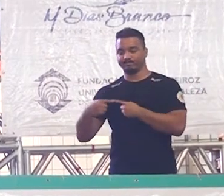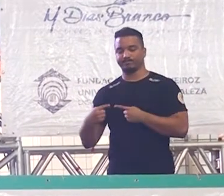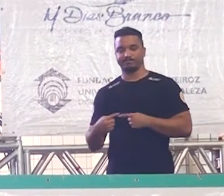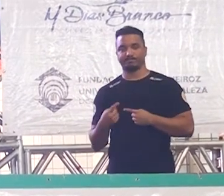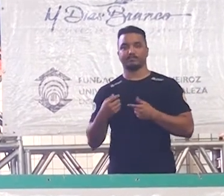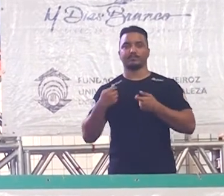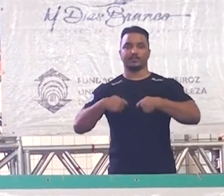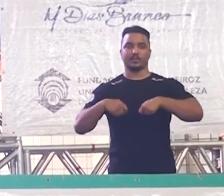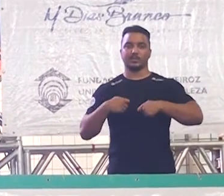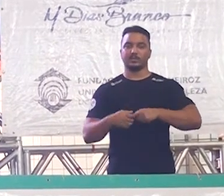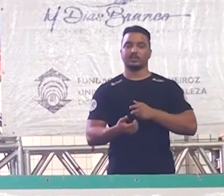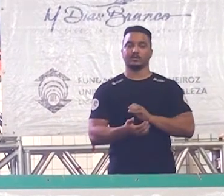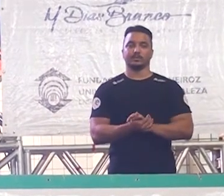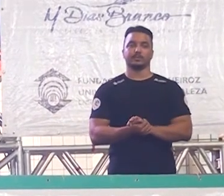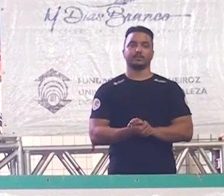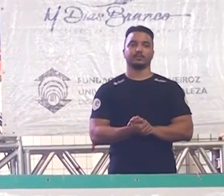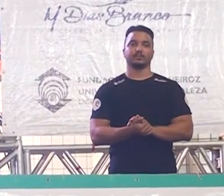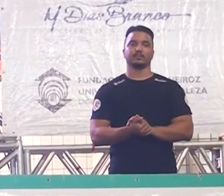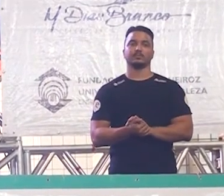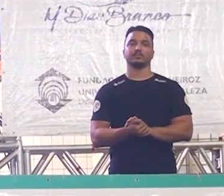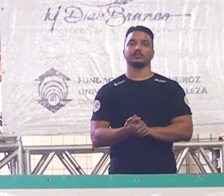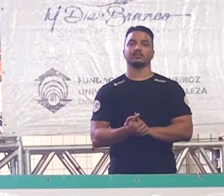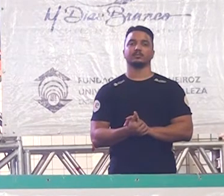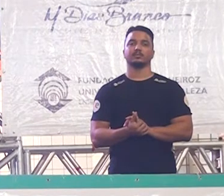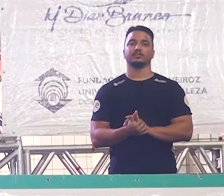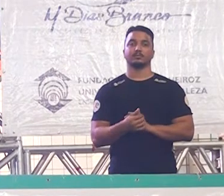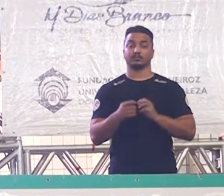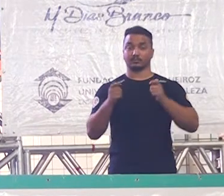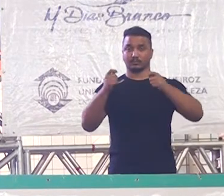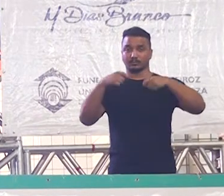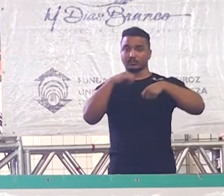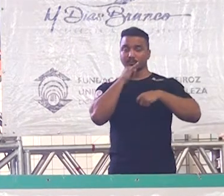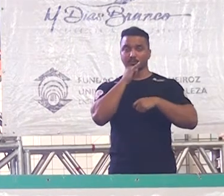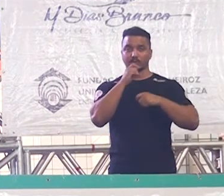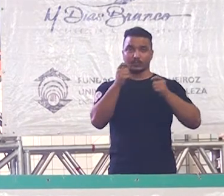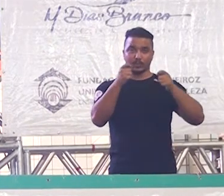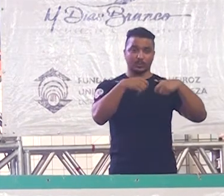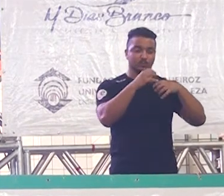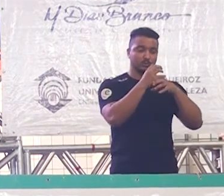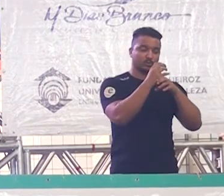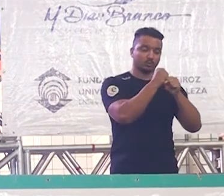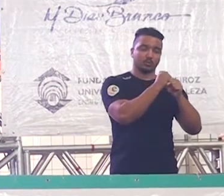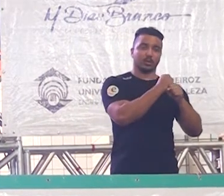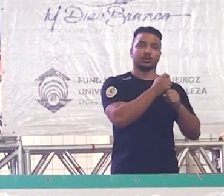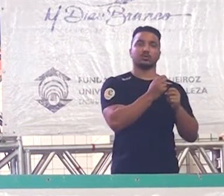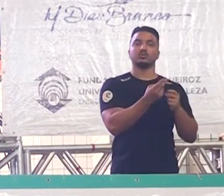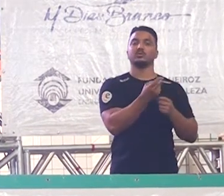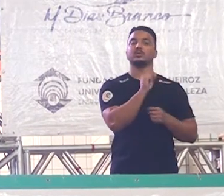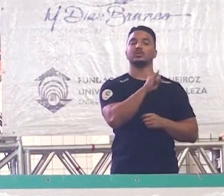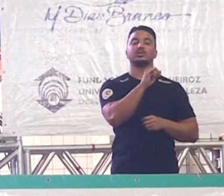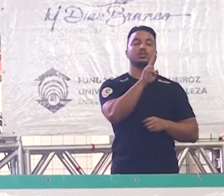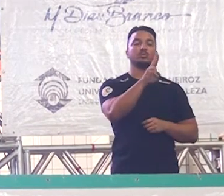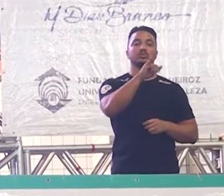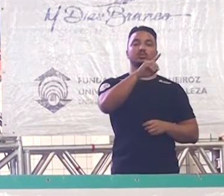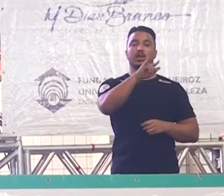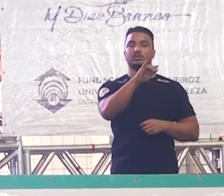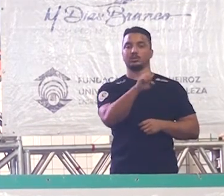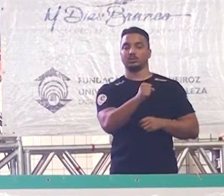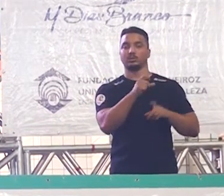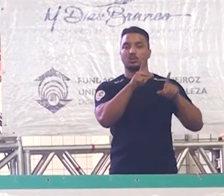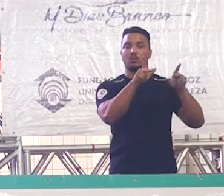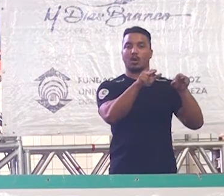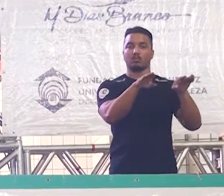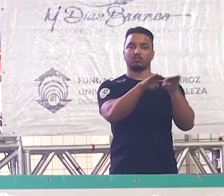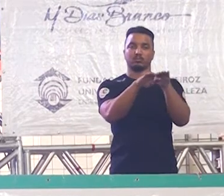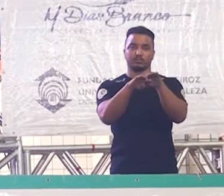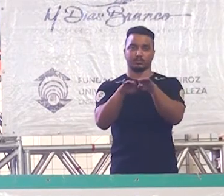Vou te dar um outro exemplo. Eu só posso somar unidades iguais. Vou fazer um experimento mental